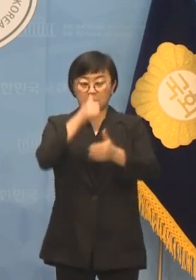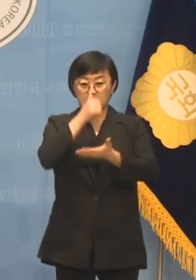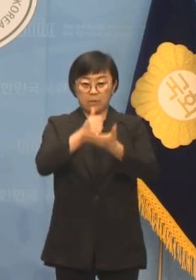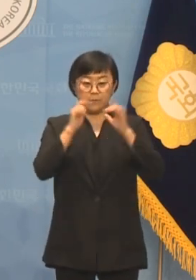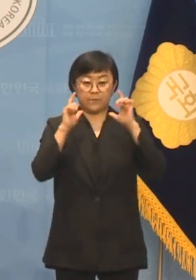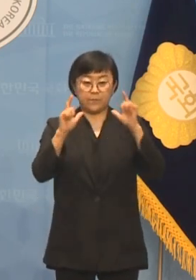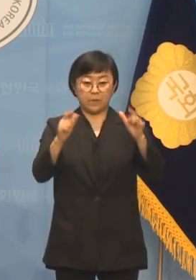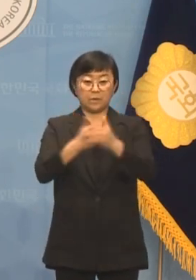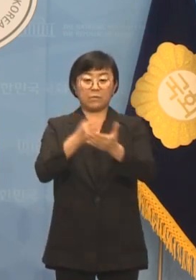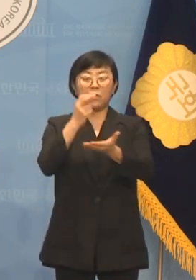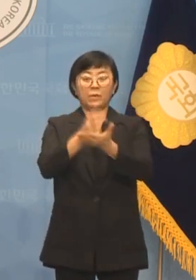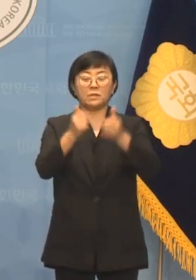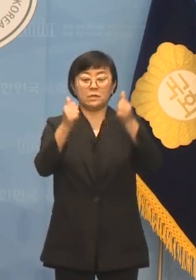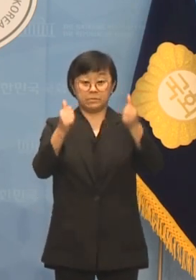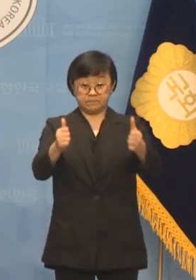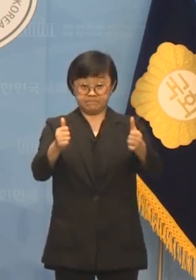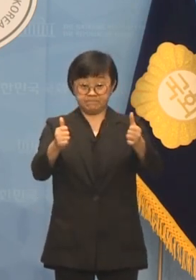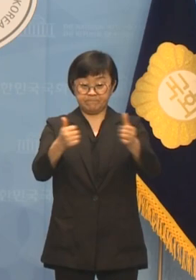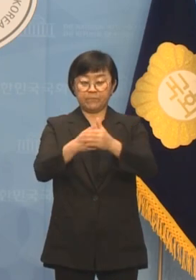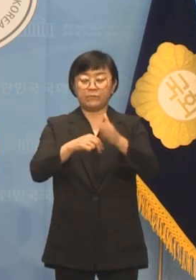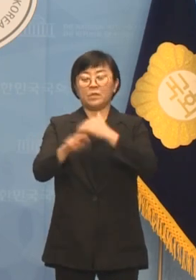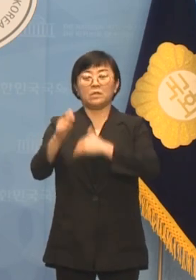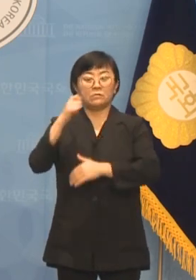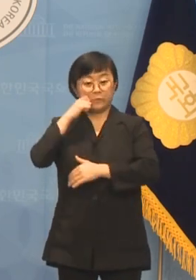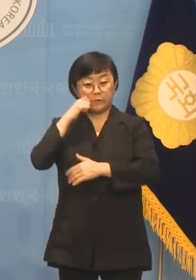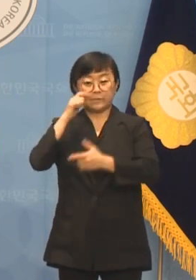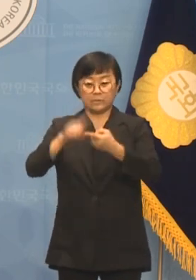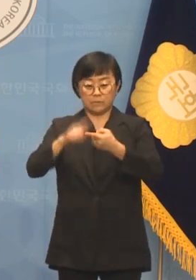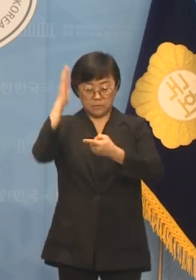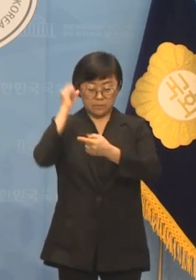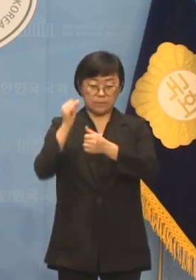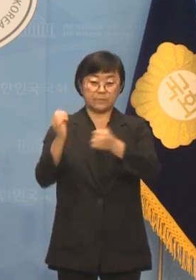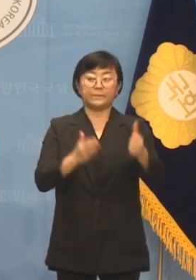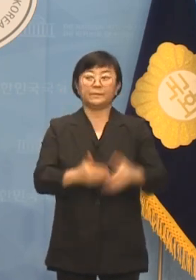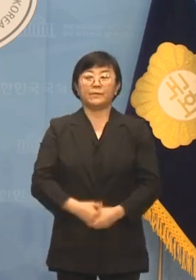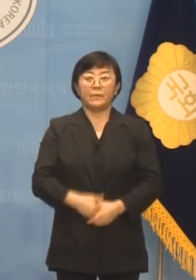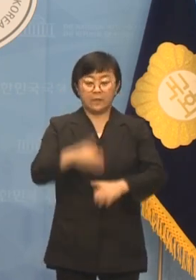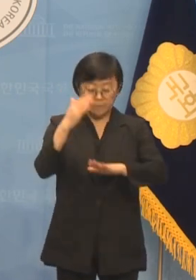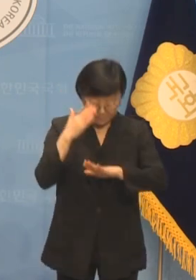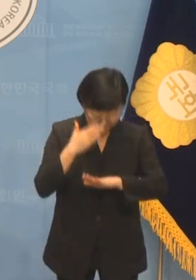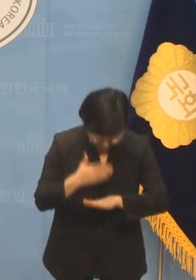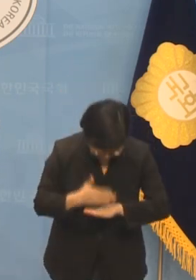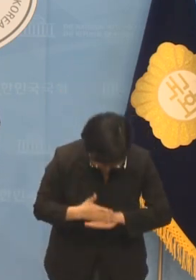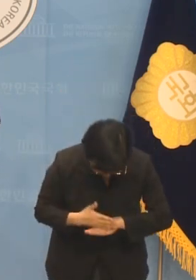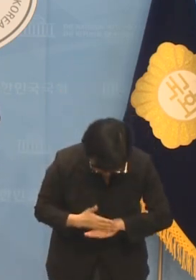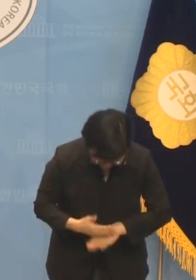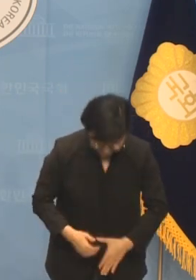함께 법의 심판도 피해갈 수 없음을 명심해야 합니다. 감사합니다.